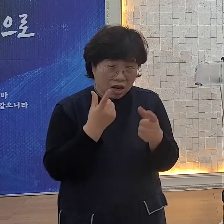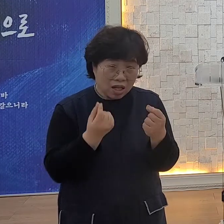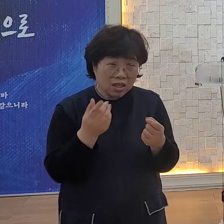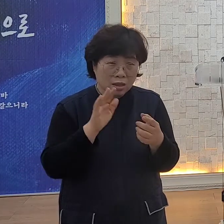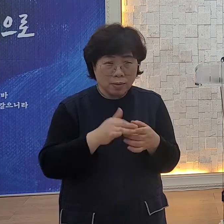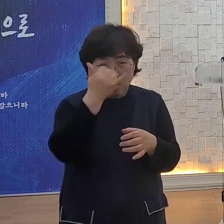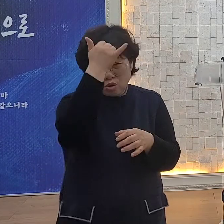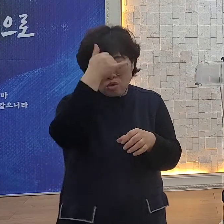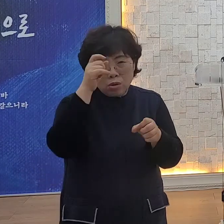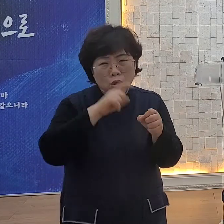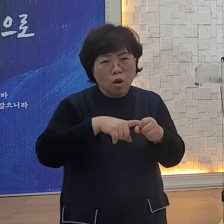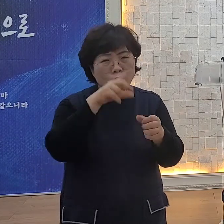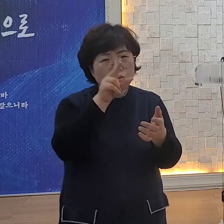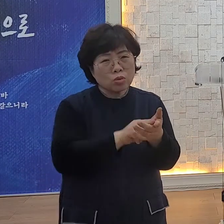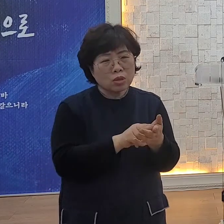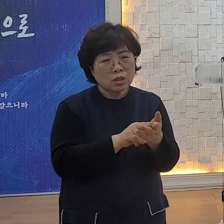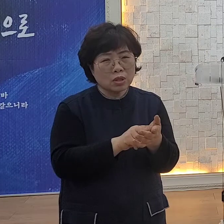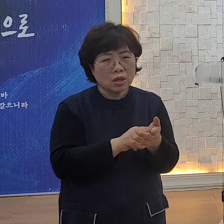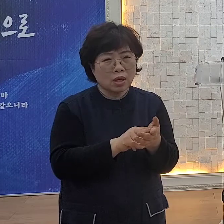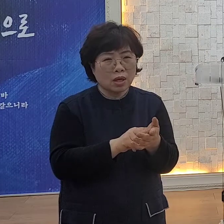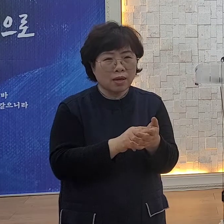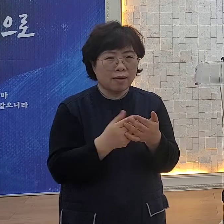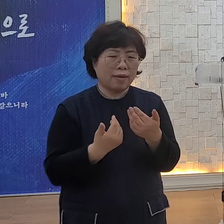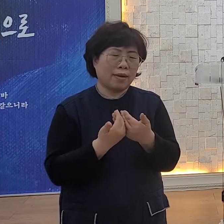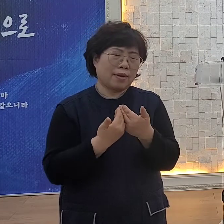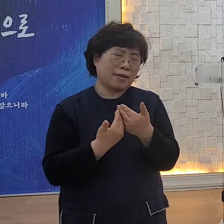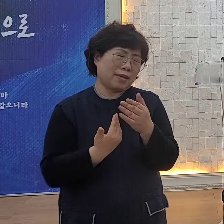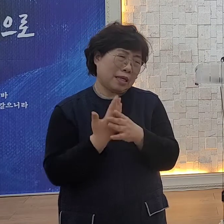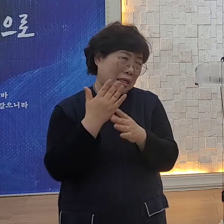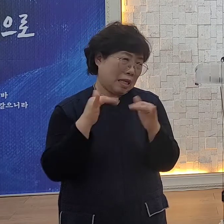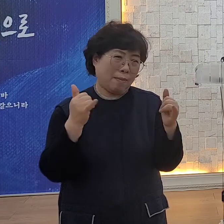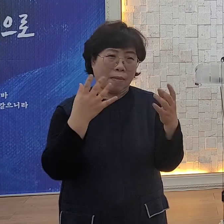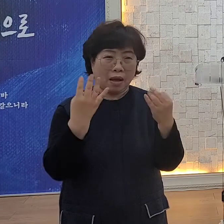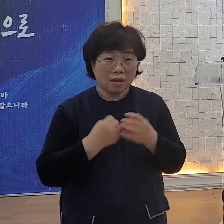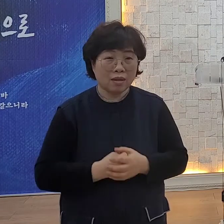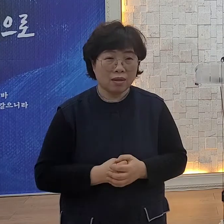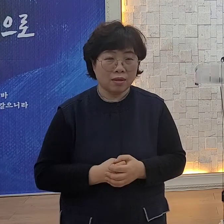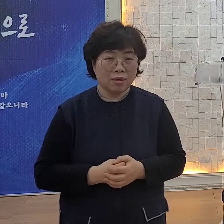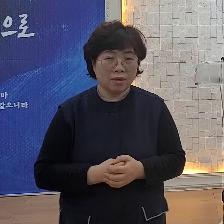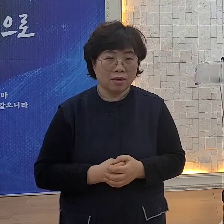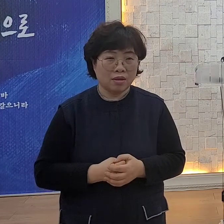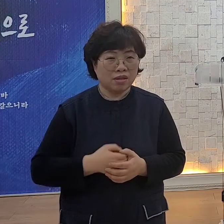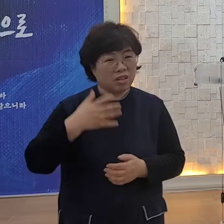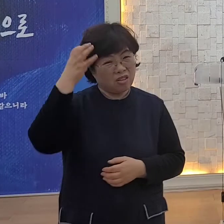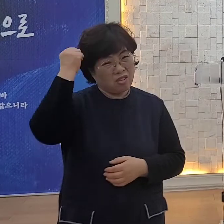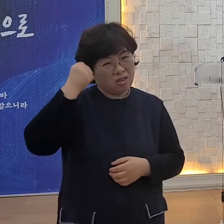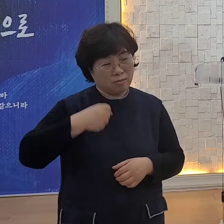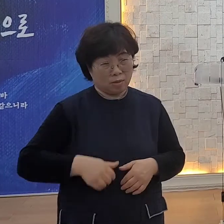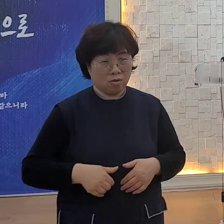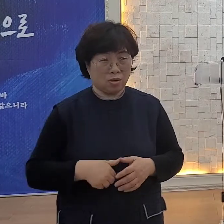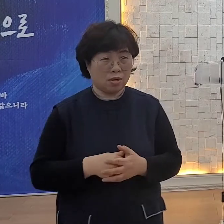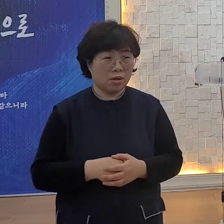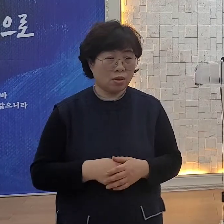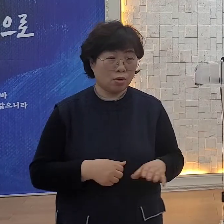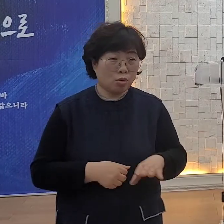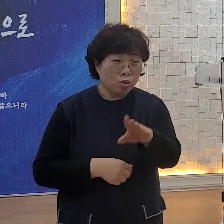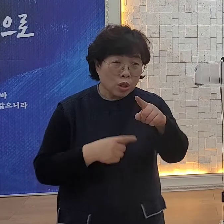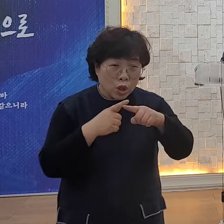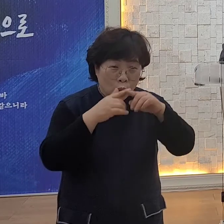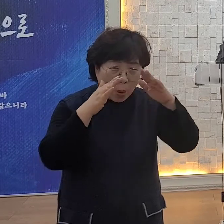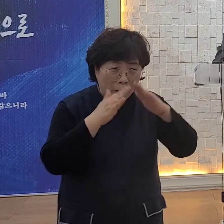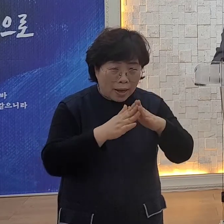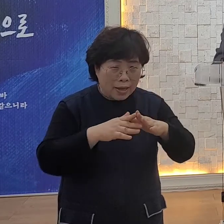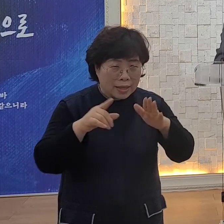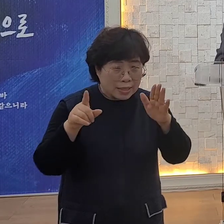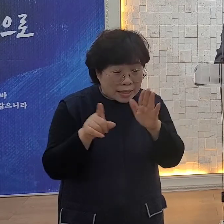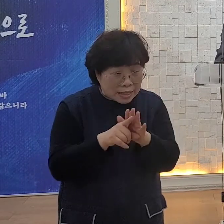윤리적인 문제에 걸려있는 분들이 많이 있습니다. 우리 이걸 기억해야 돼요. 우리 교회 생활은